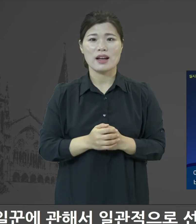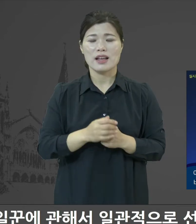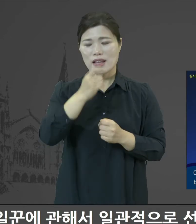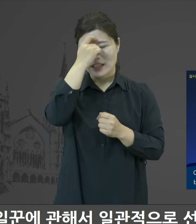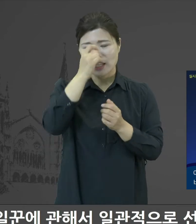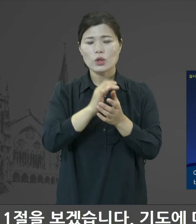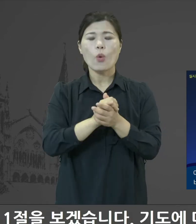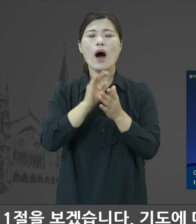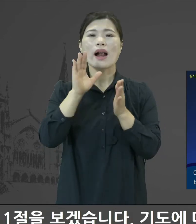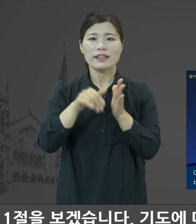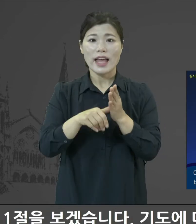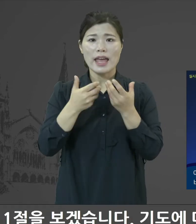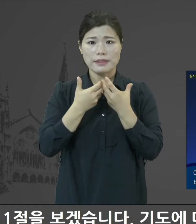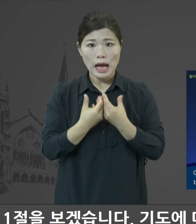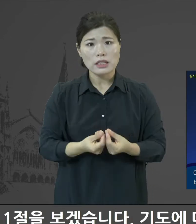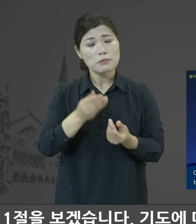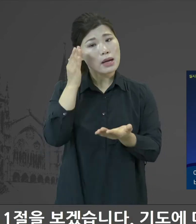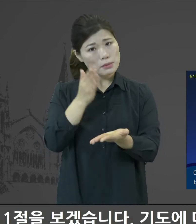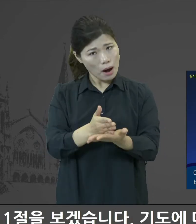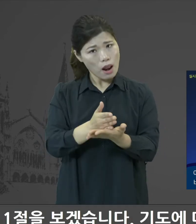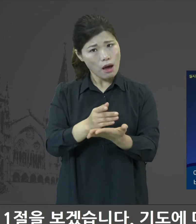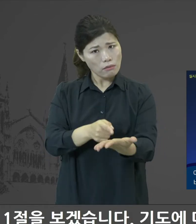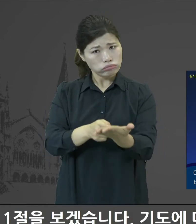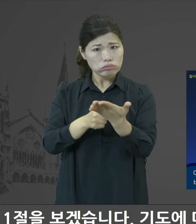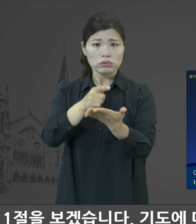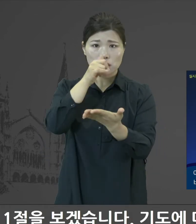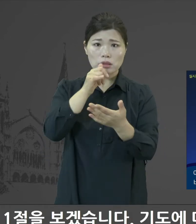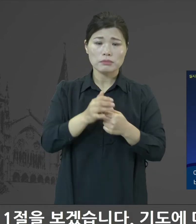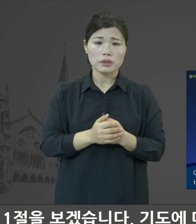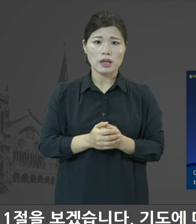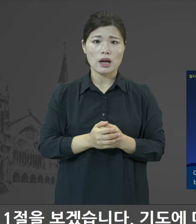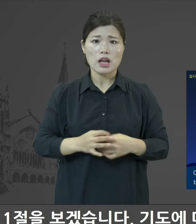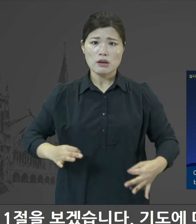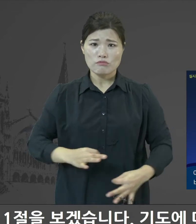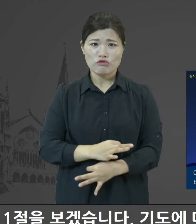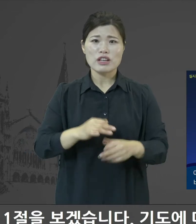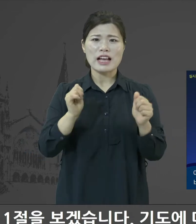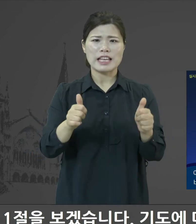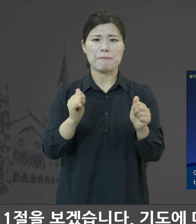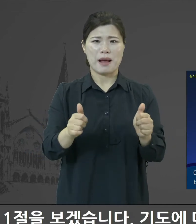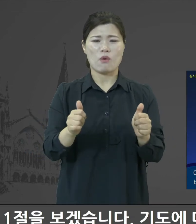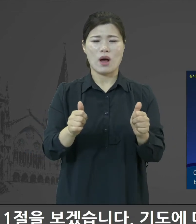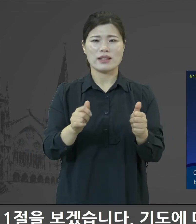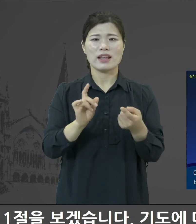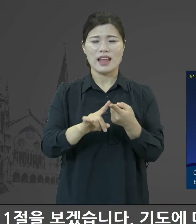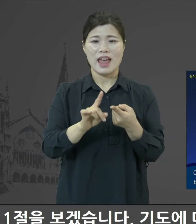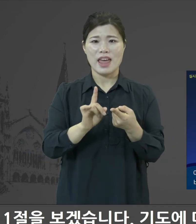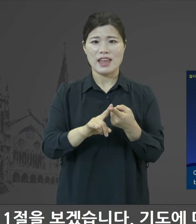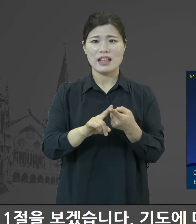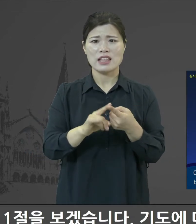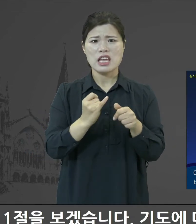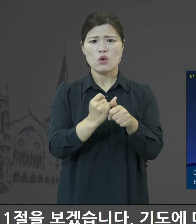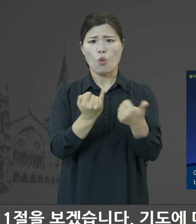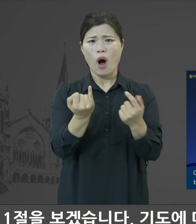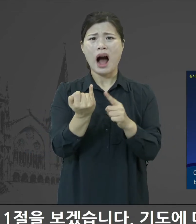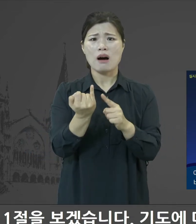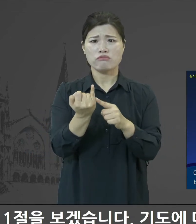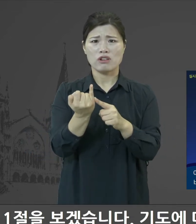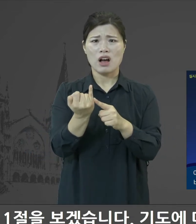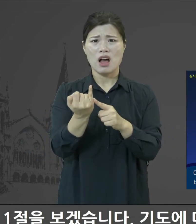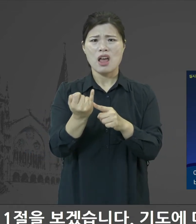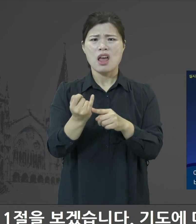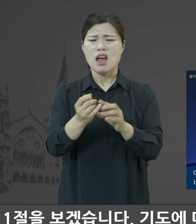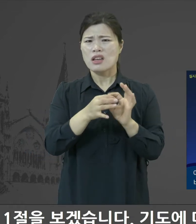때 낙심하지 말아야 된다라는 말씀을 해주시는 거죠. 그 불의한 재판관에게 과부가 가서 계속 떼쓰는